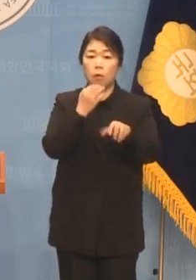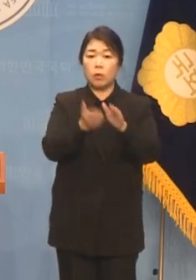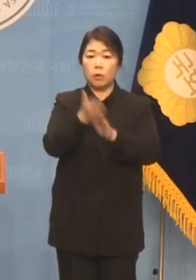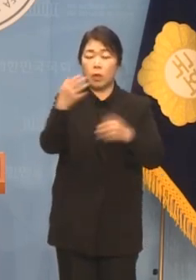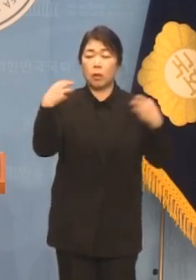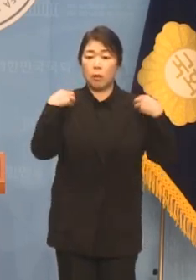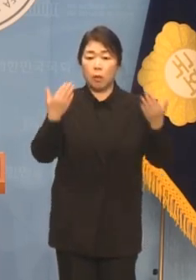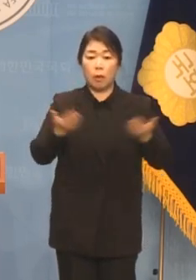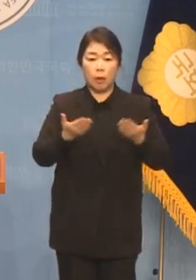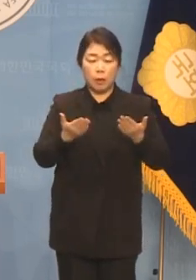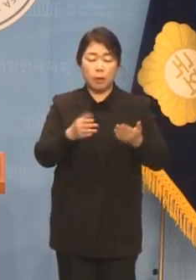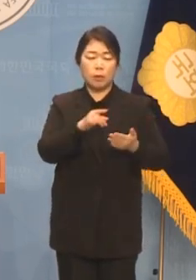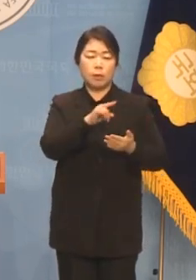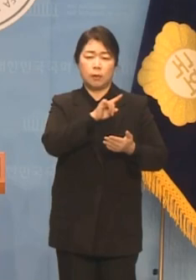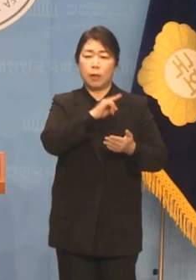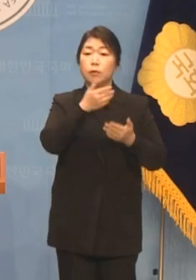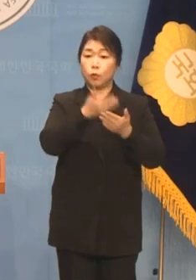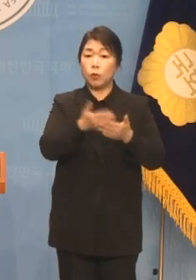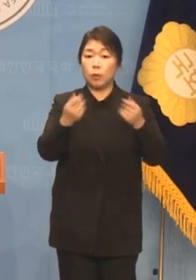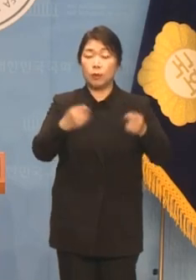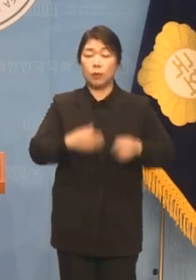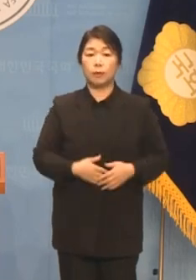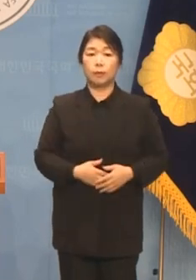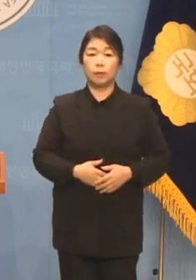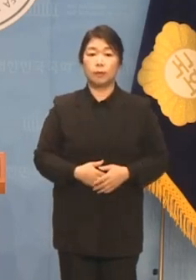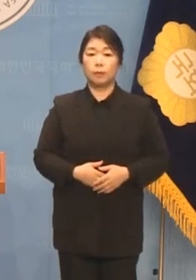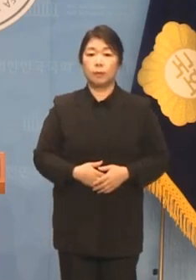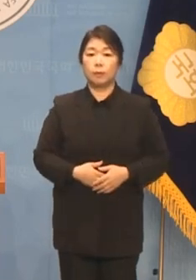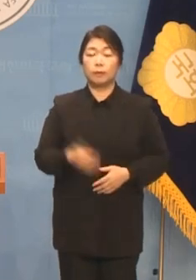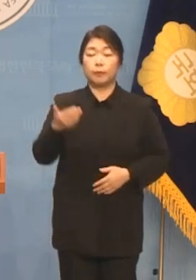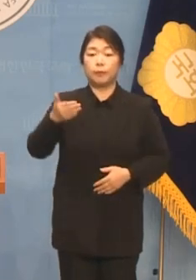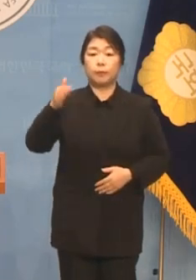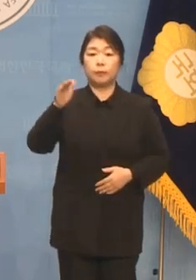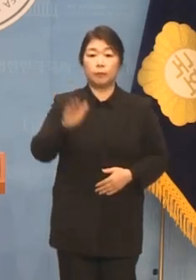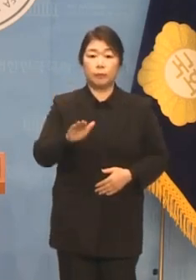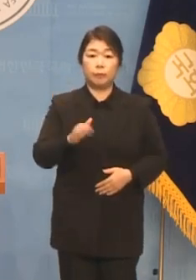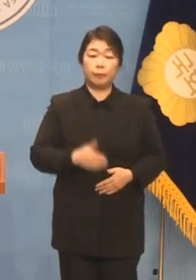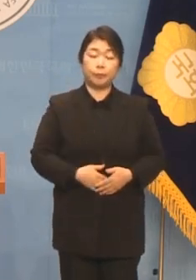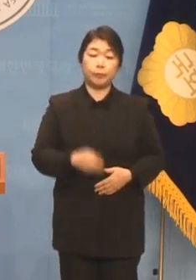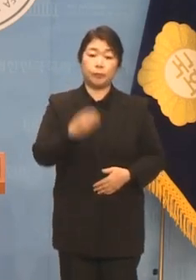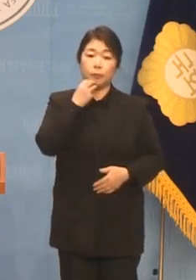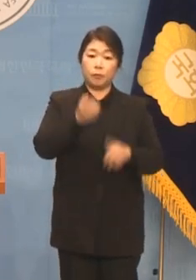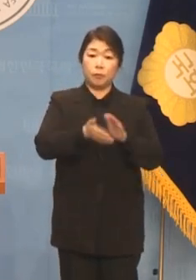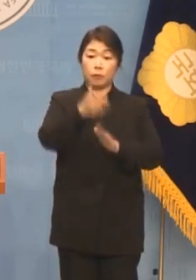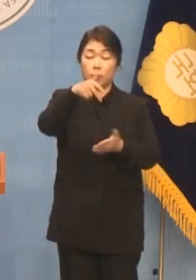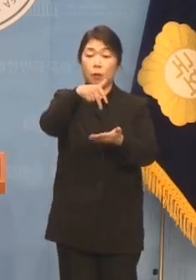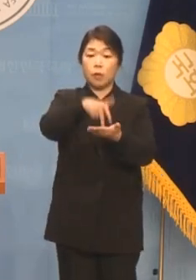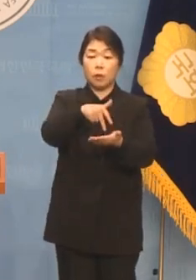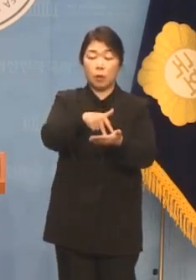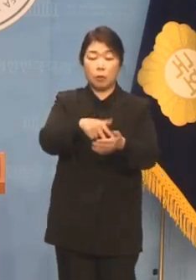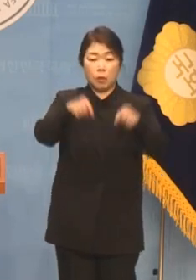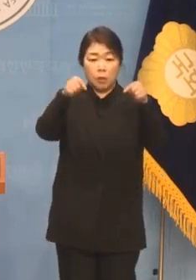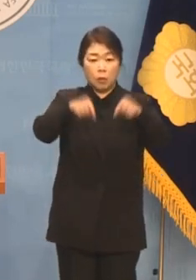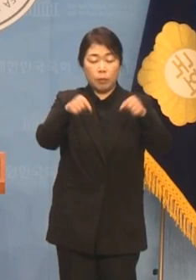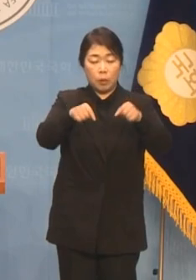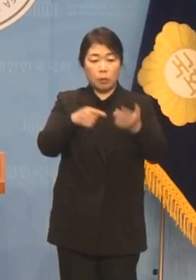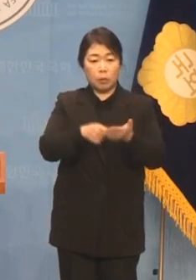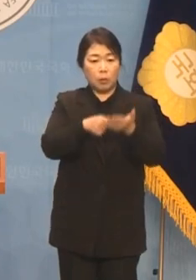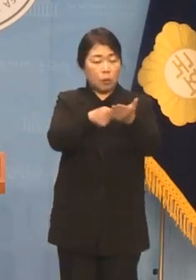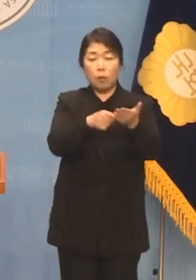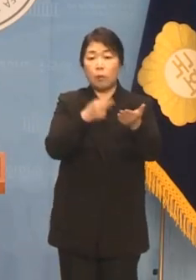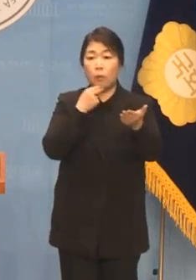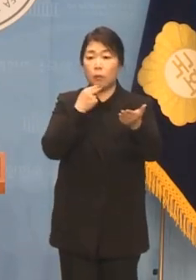역할이 가장 중요한 것입니다 그러나 서울시 측은 협상안을 제시하기는